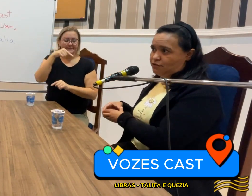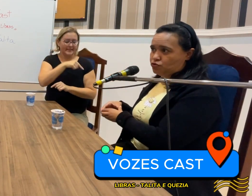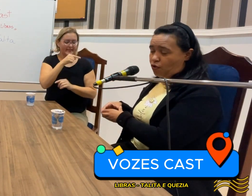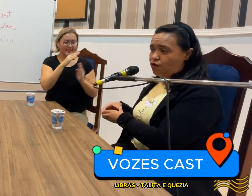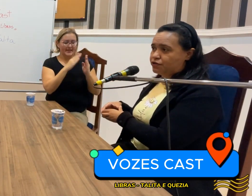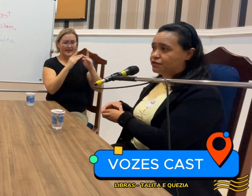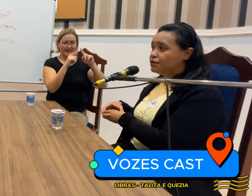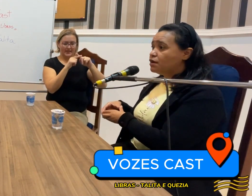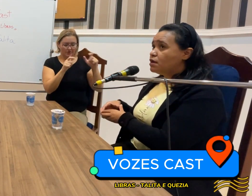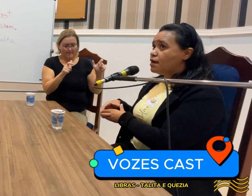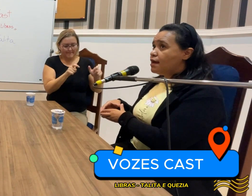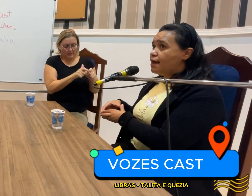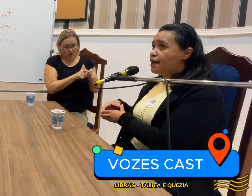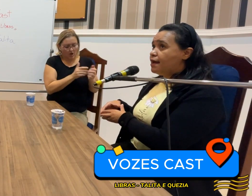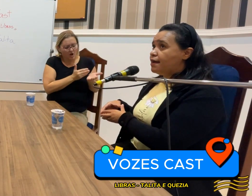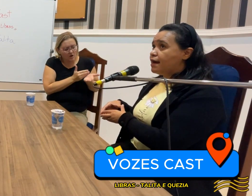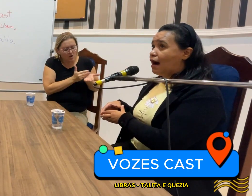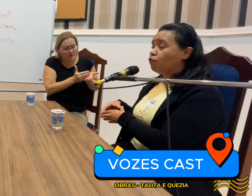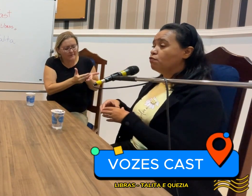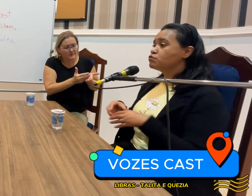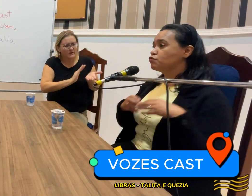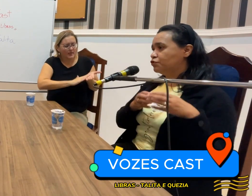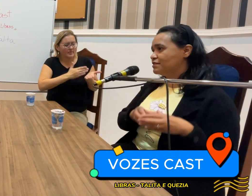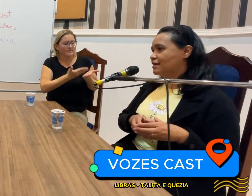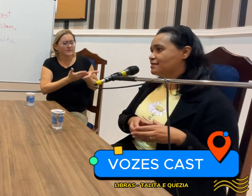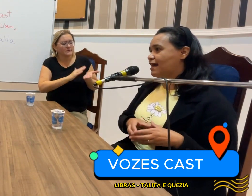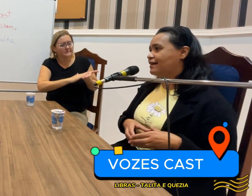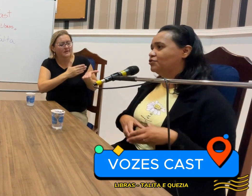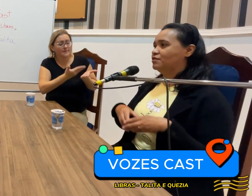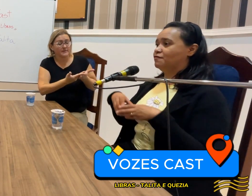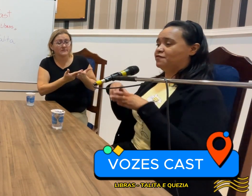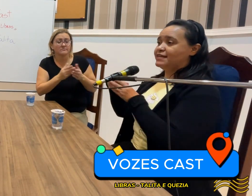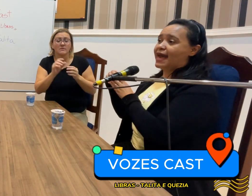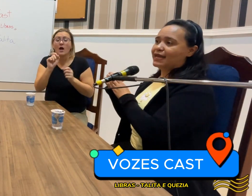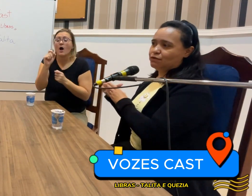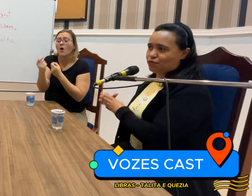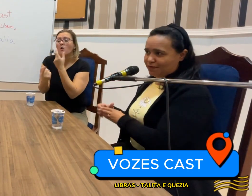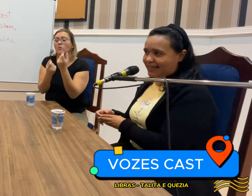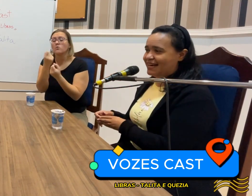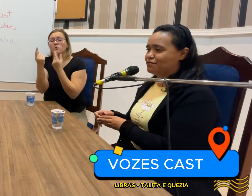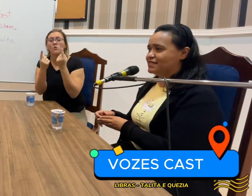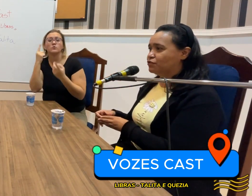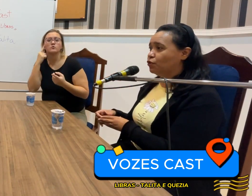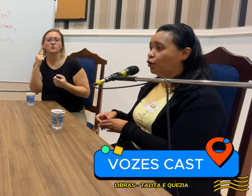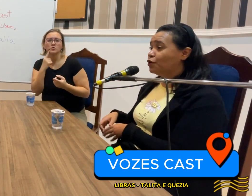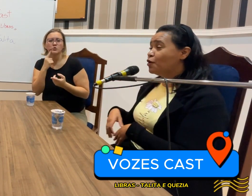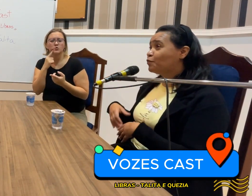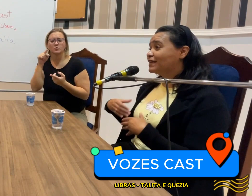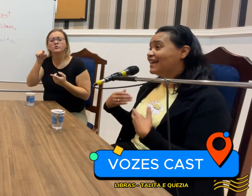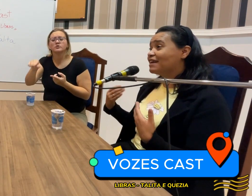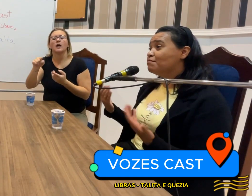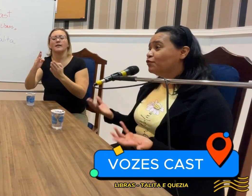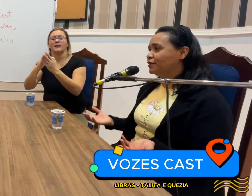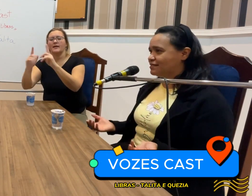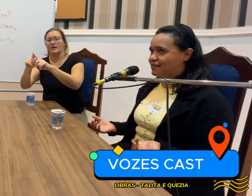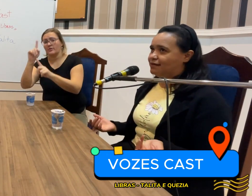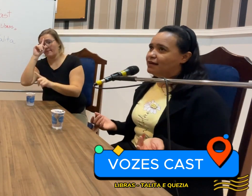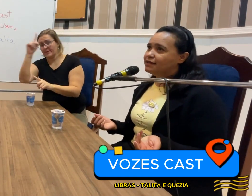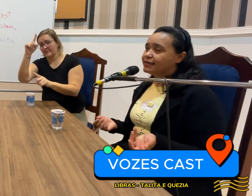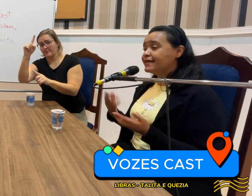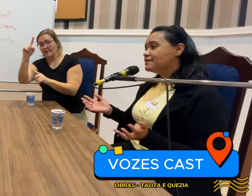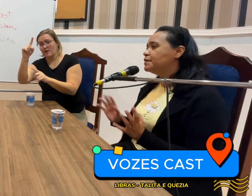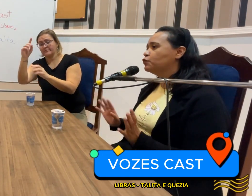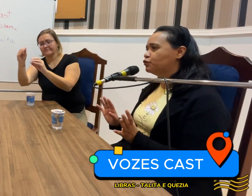nesse setor, alguns surdos da sede vieram congregar no setor, porque era muito,